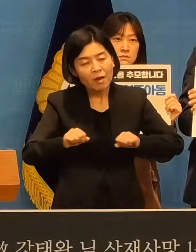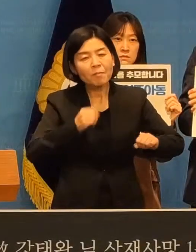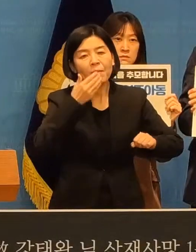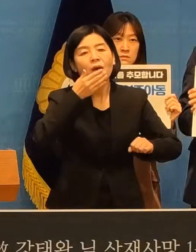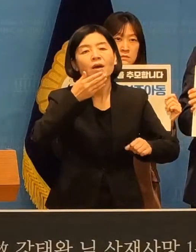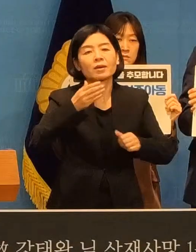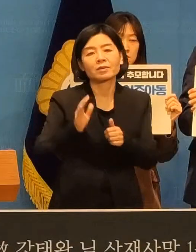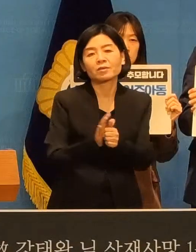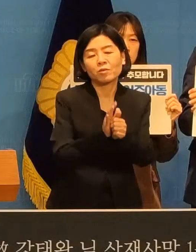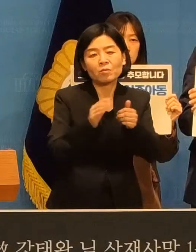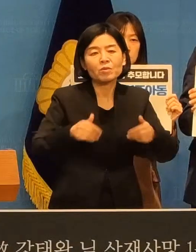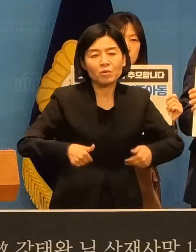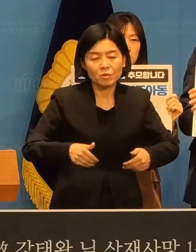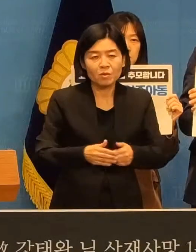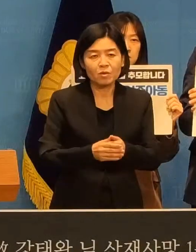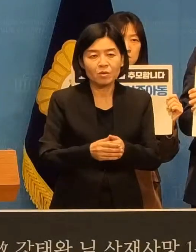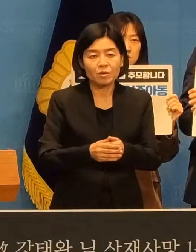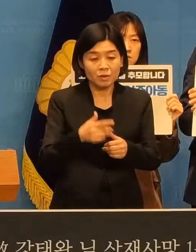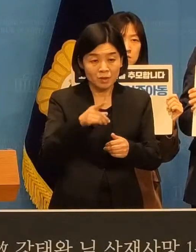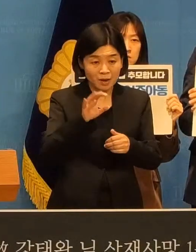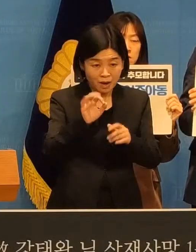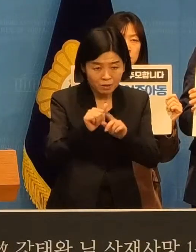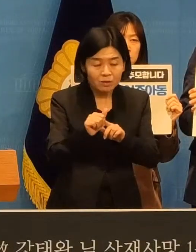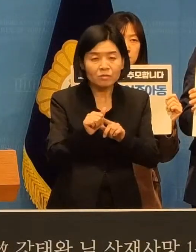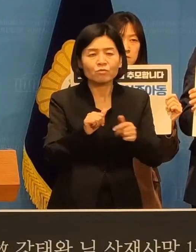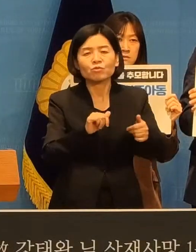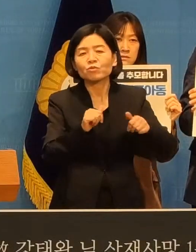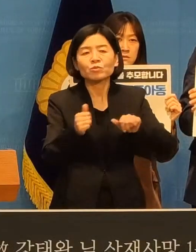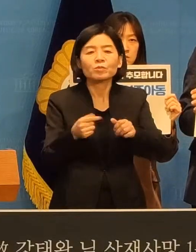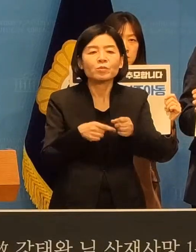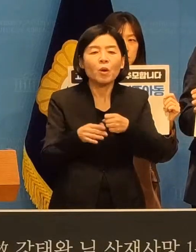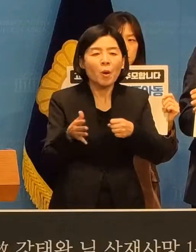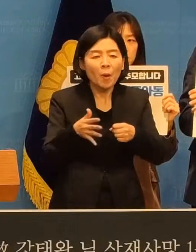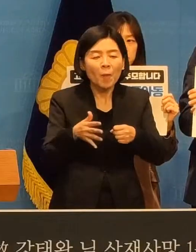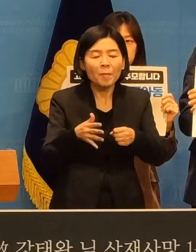그것이 강태환님의 죽음을 헛되이 하지 않는 길이라고 믿습니다.